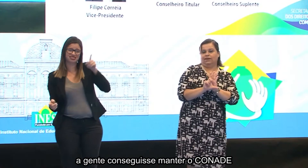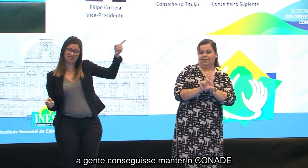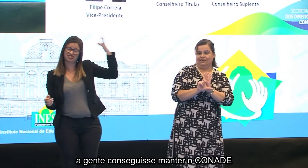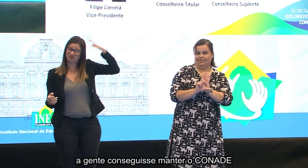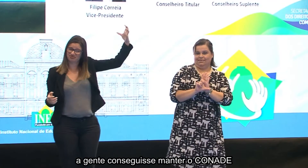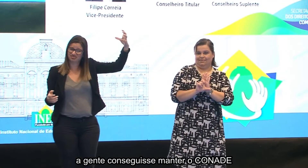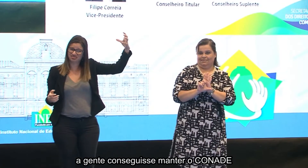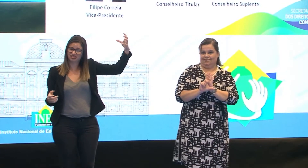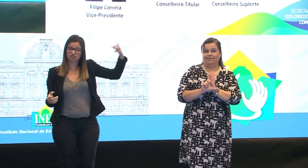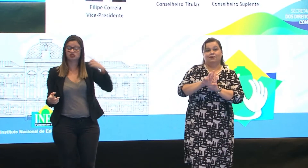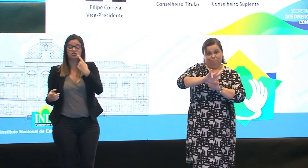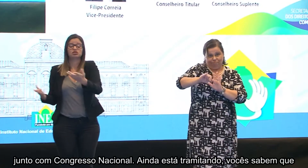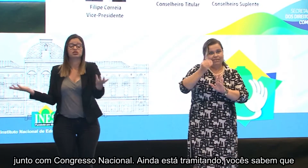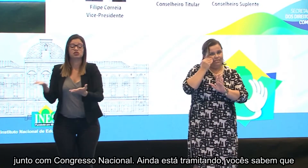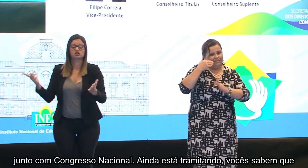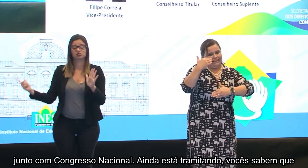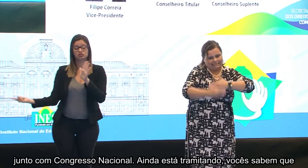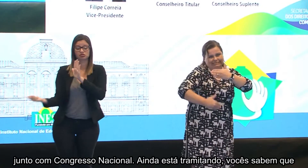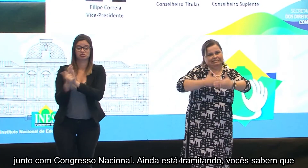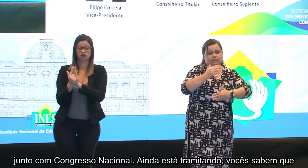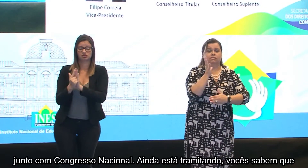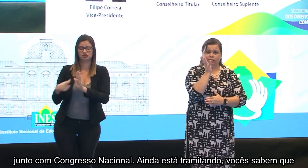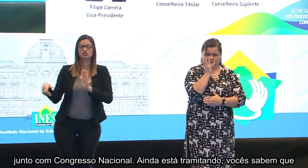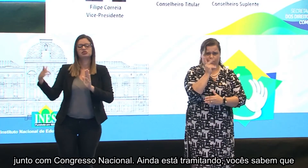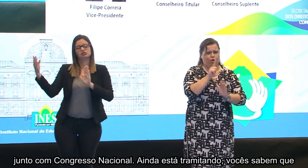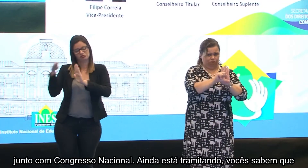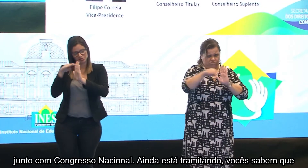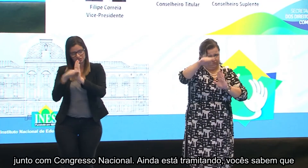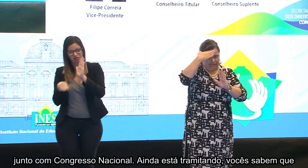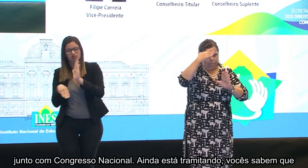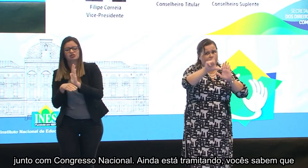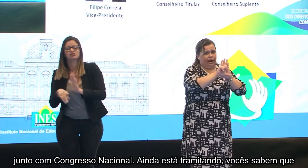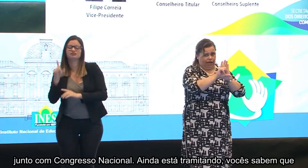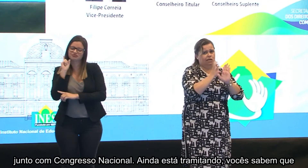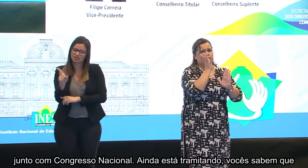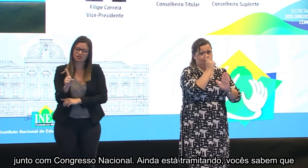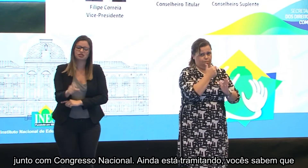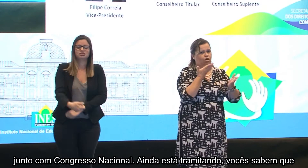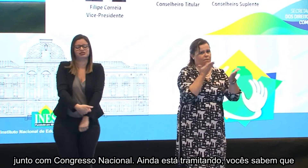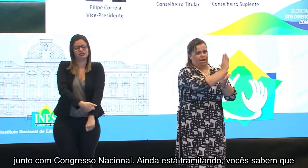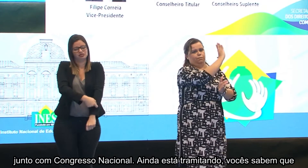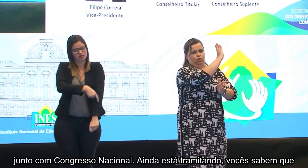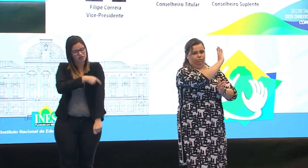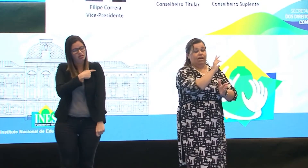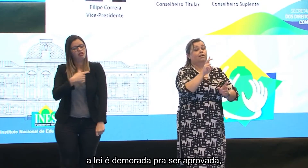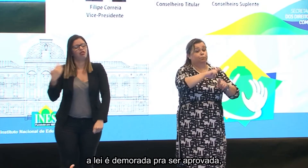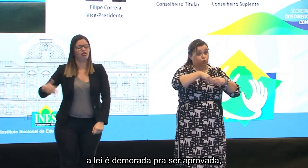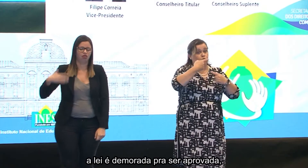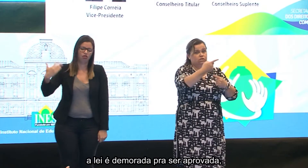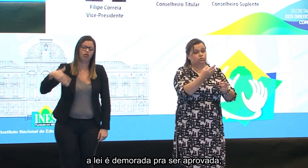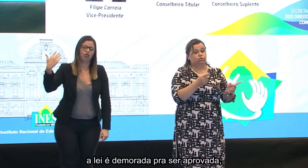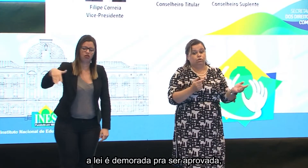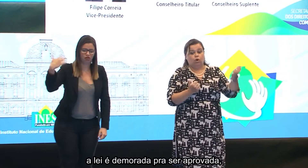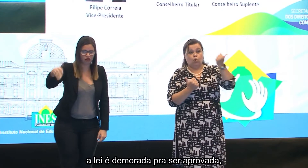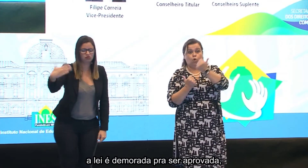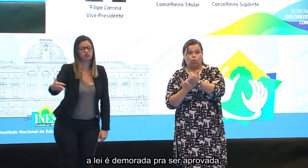o CONAD junto ao Congresso Nacional. Então, ainda está tramitando, vocês sabem que a lei é demorada para ser